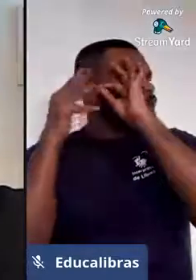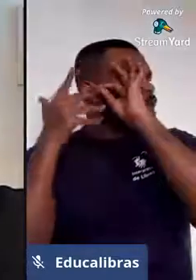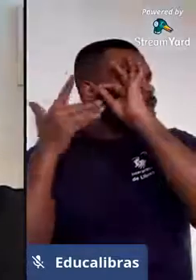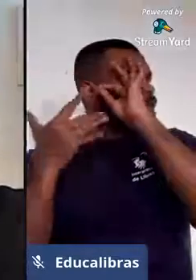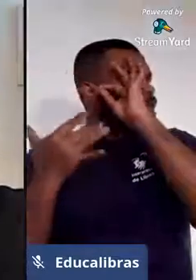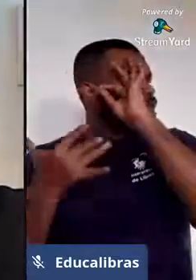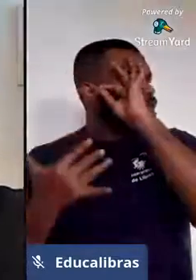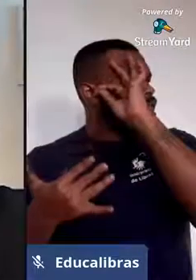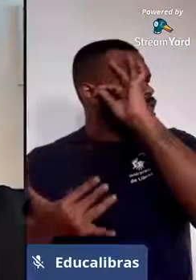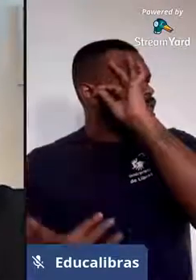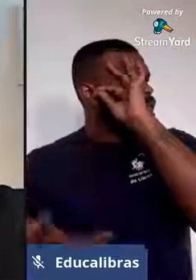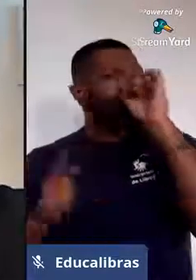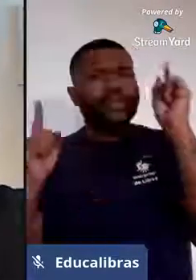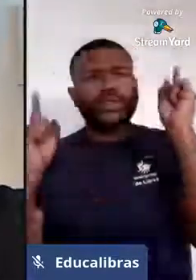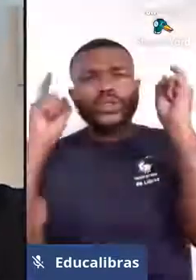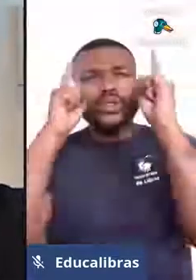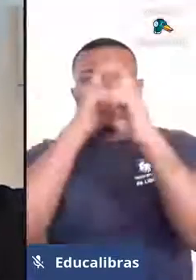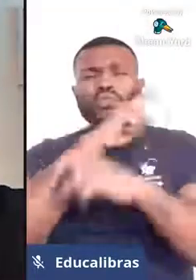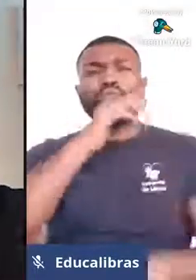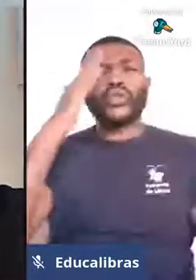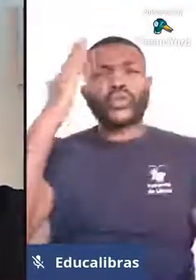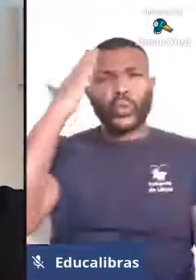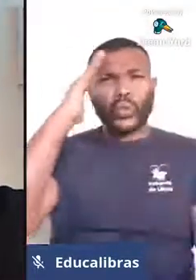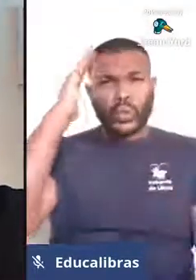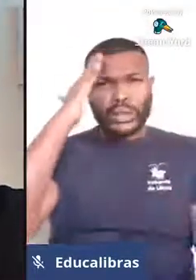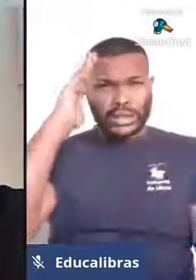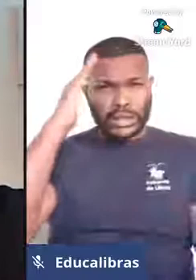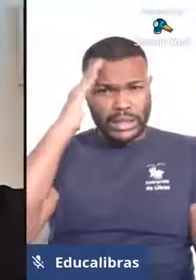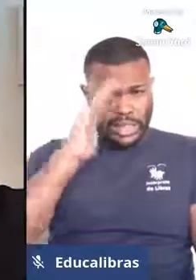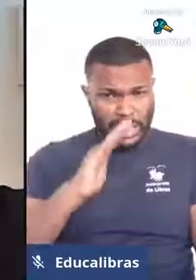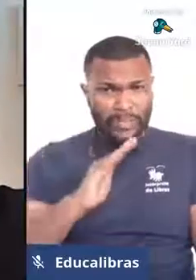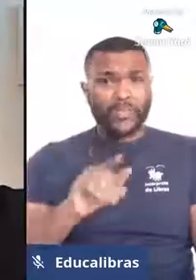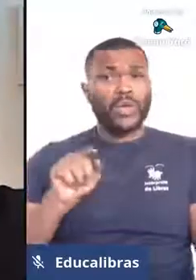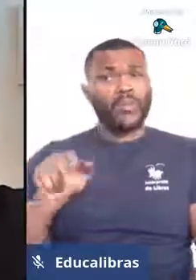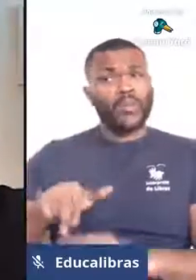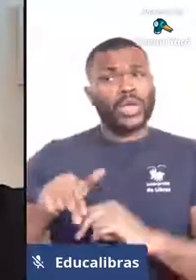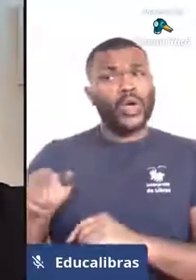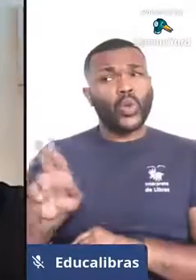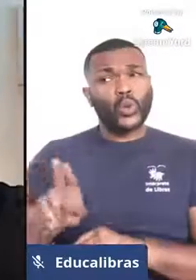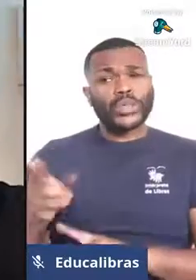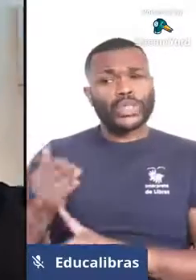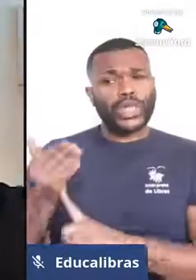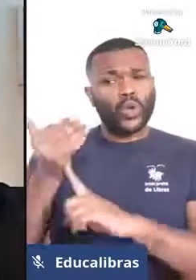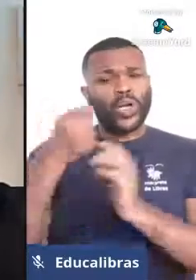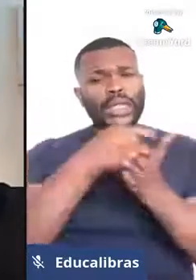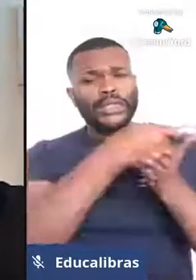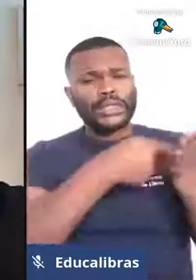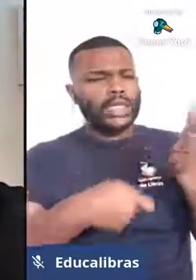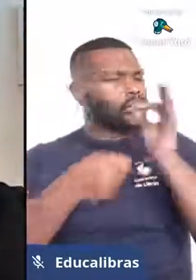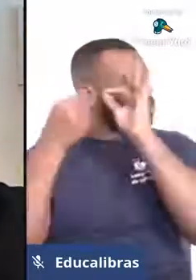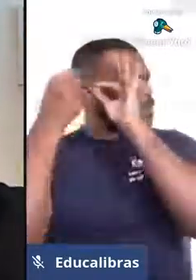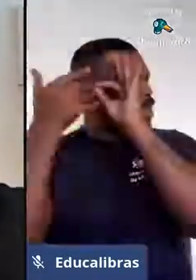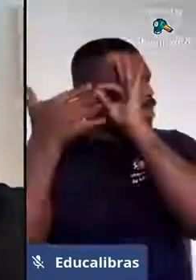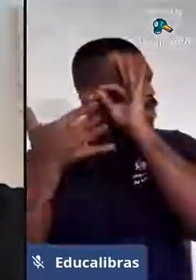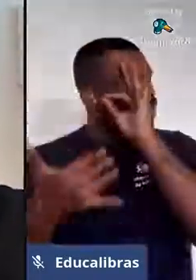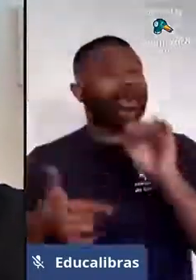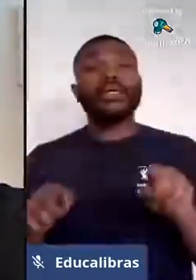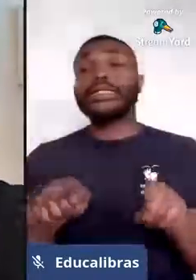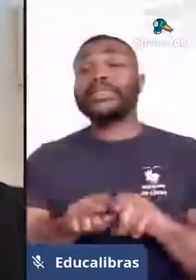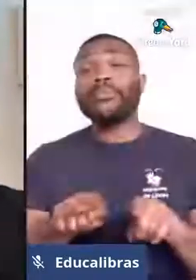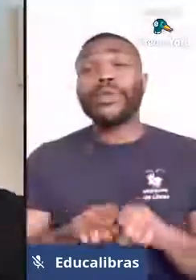usar algum recurso tecnológico para ter aquele texto lido para ele, mas as crianças não vão